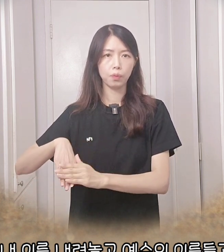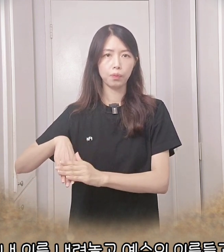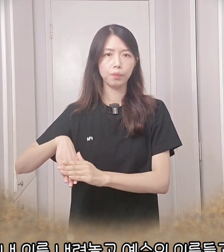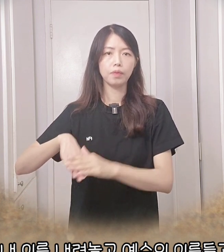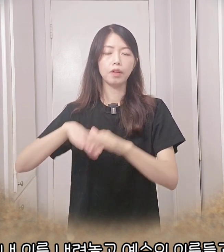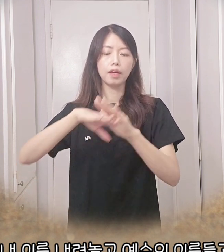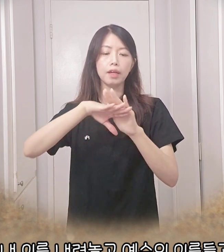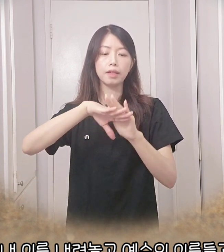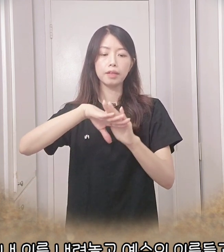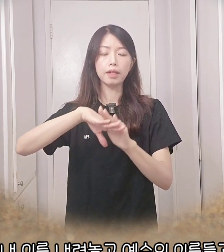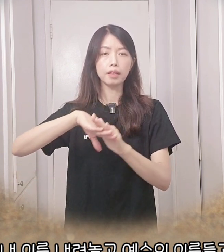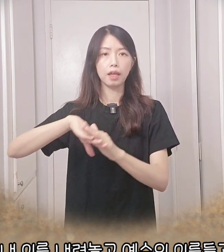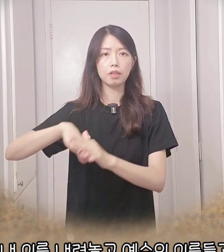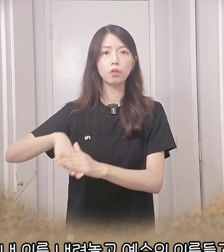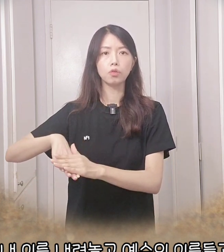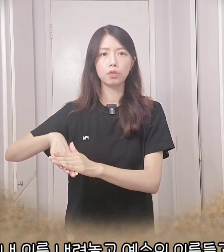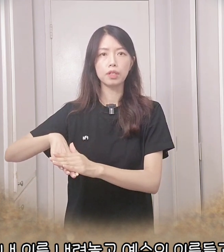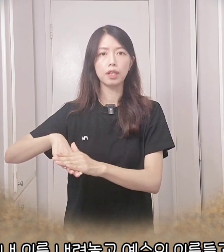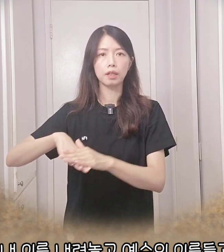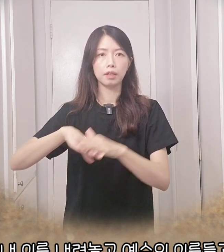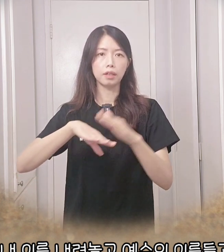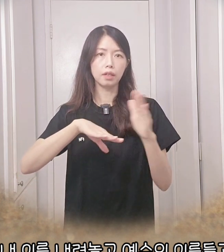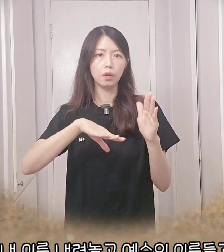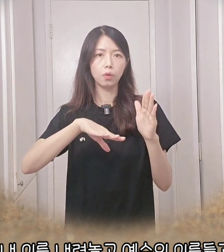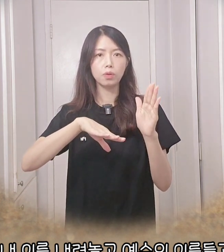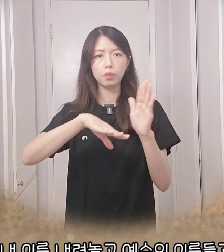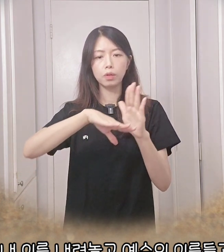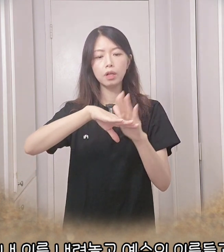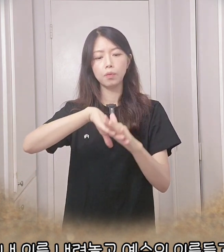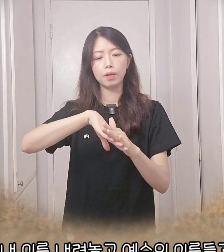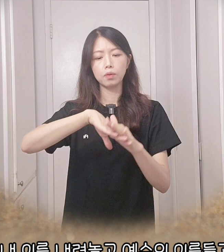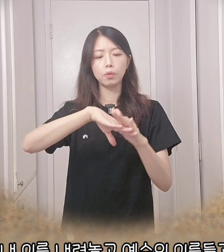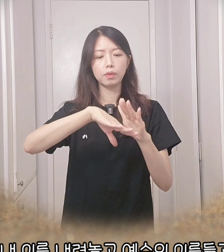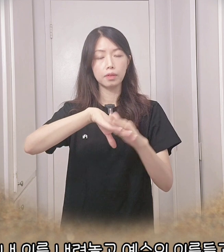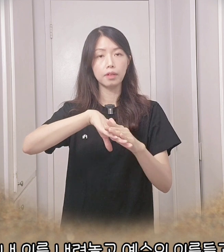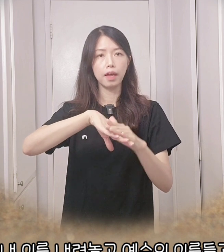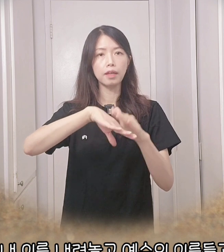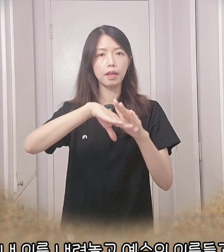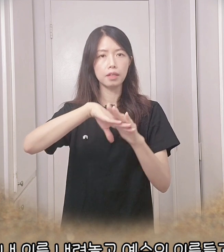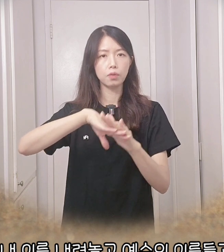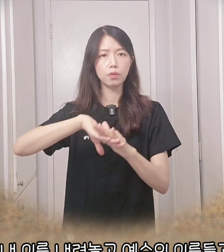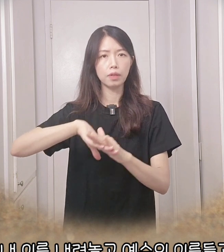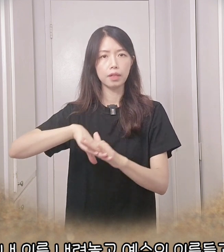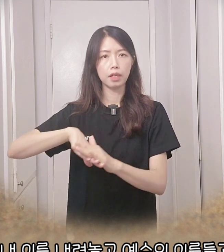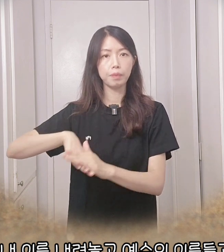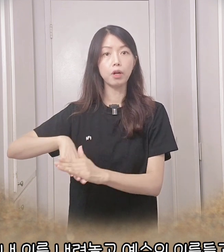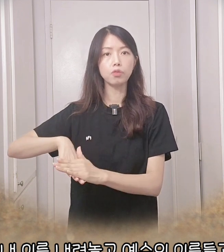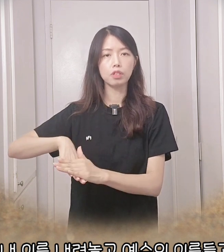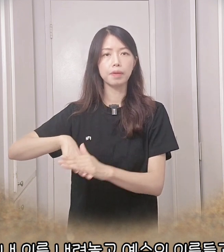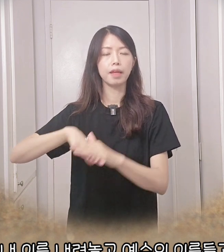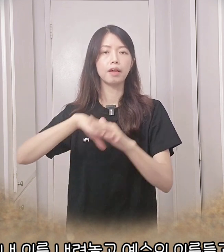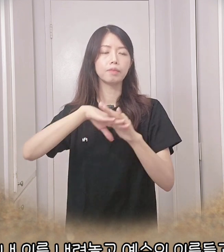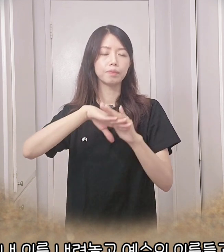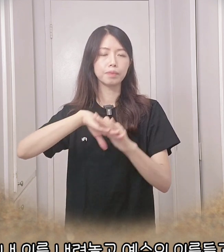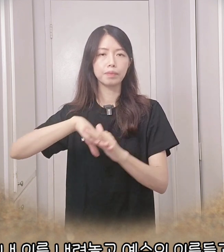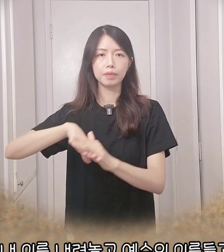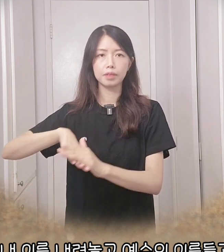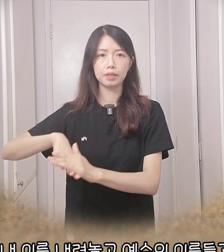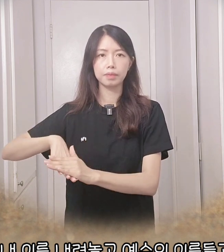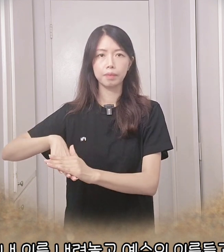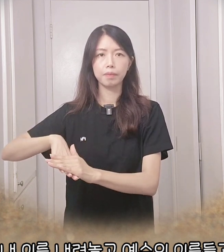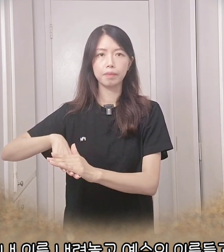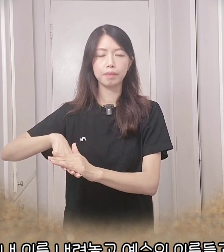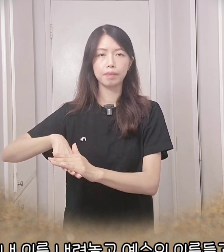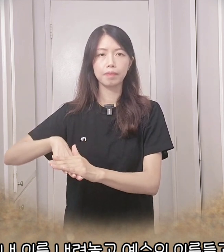내려놓고 이렇게 살짝 제쳐두듯이 오른손을 왼손 등에 대시고 살짝 밀어주시면 돼요.